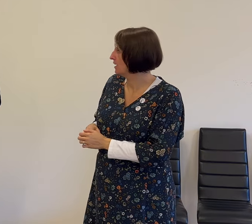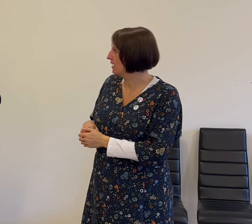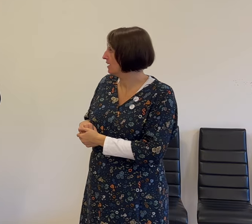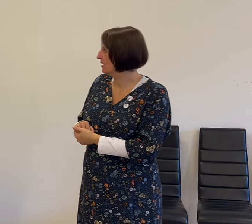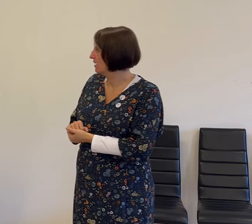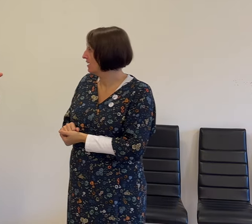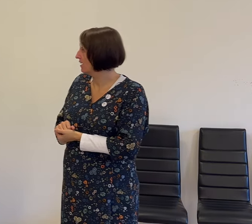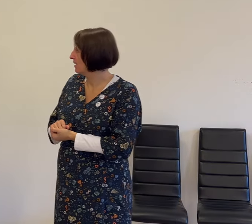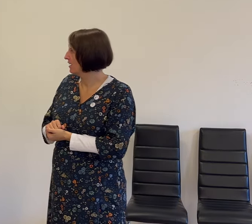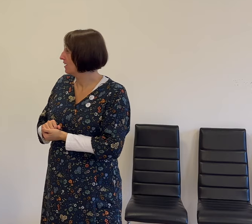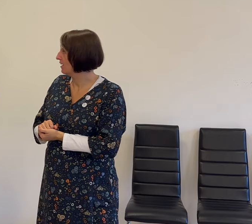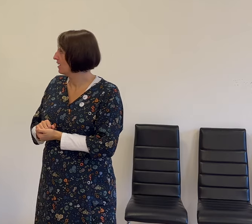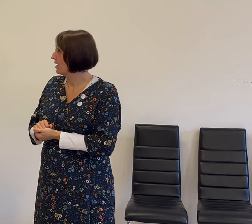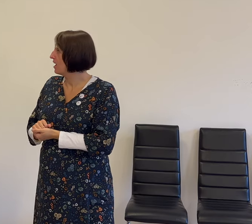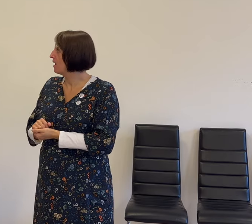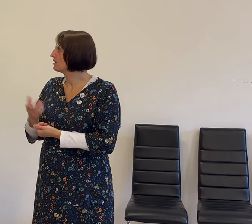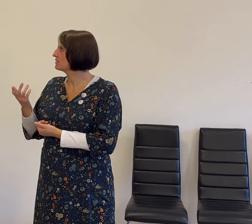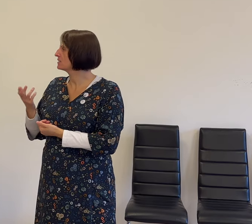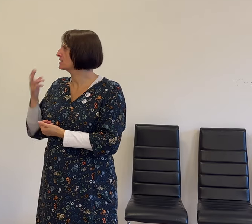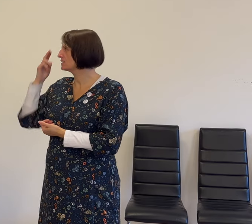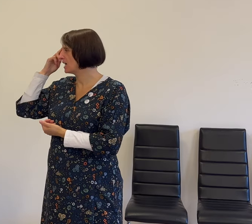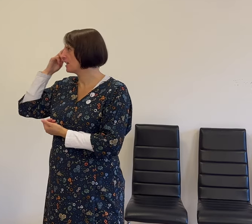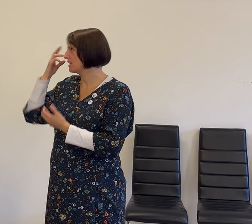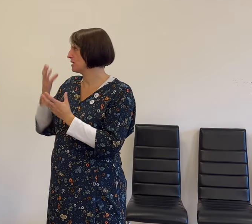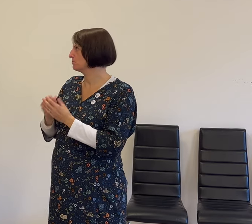detaily, ale ten příběh všichni znáte.